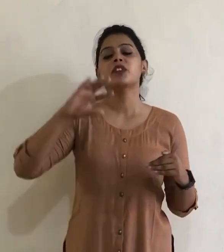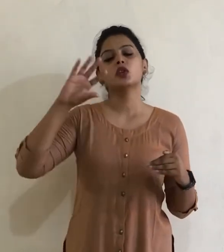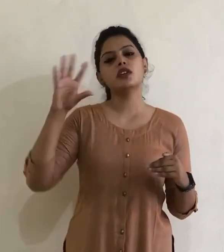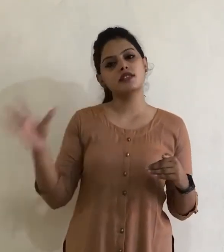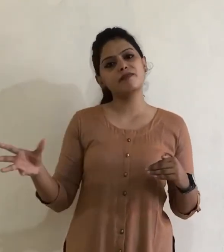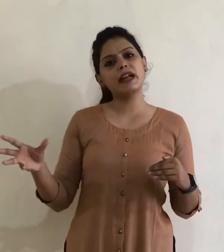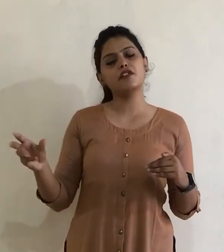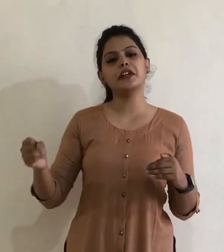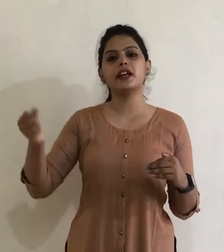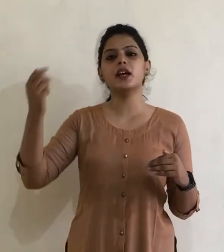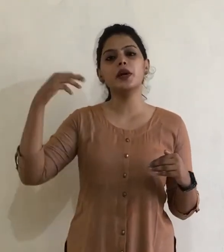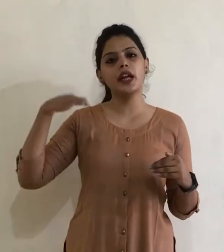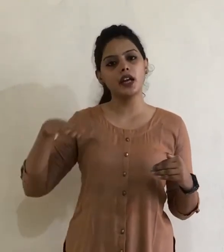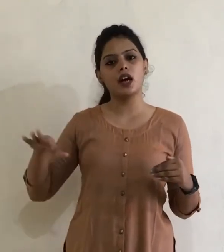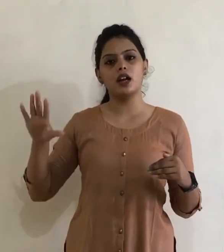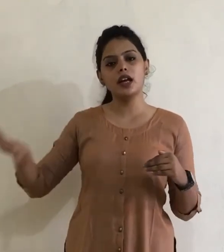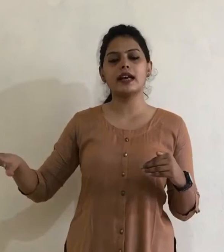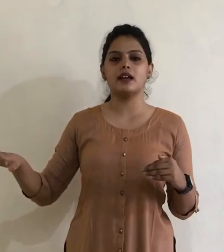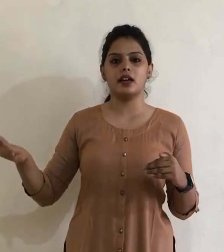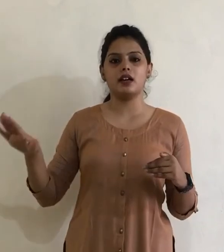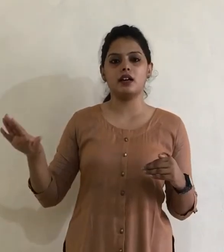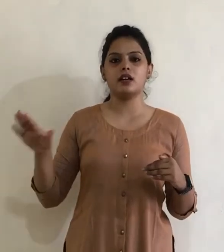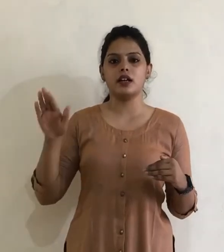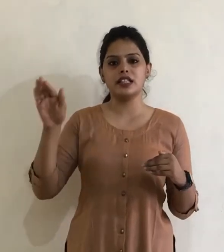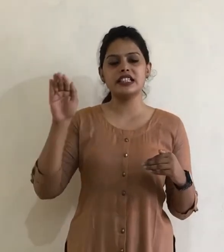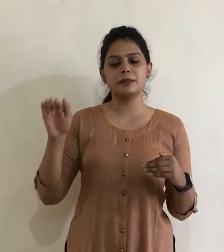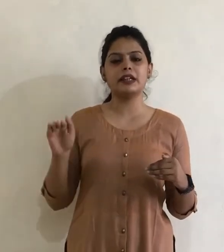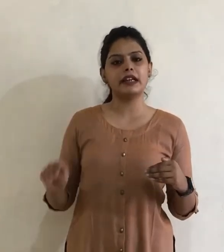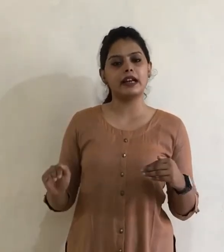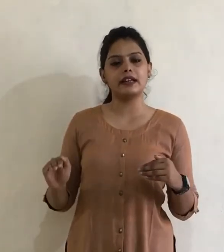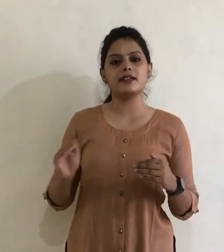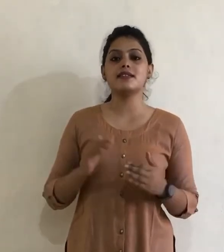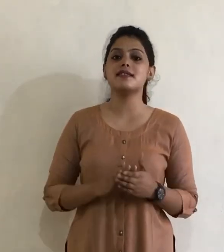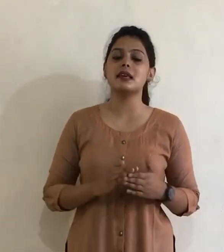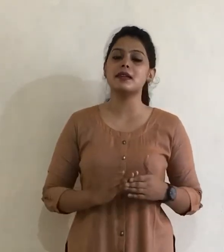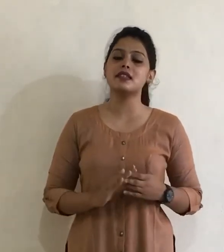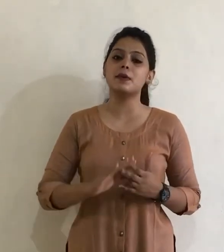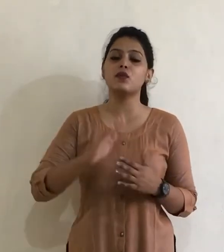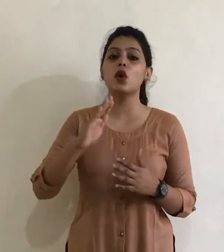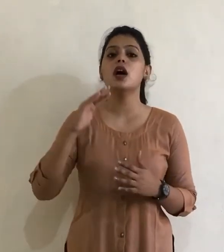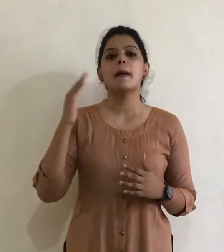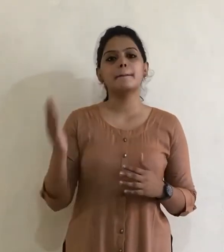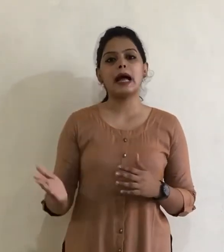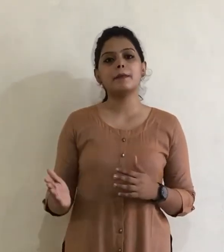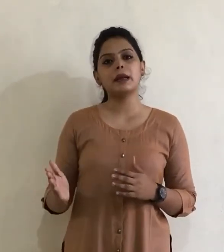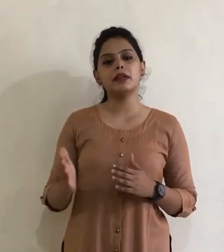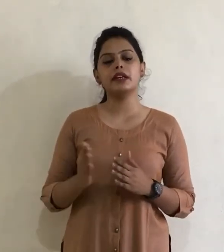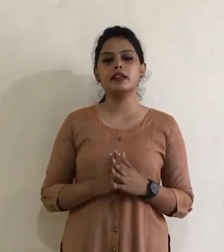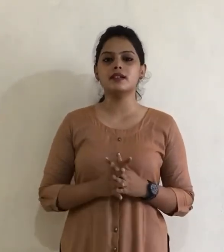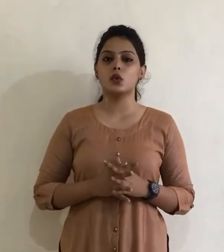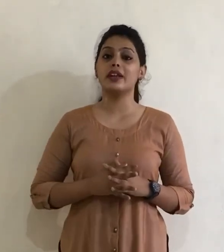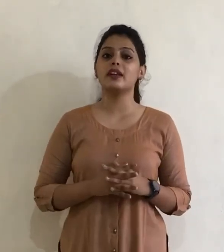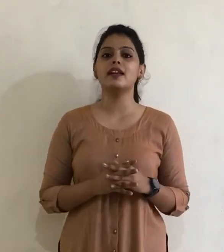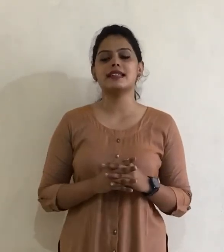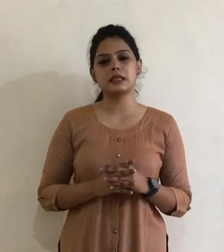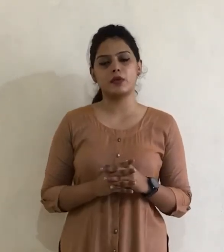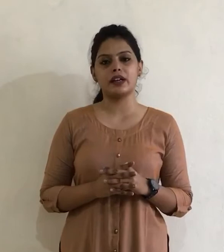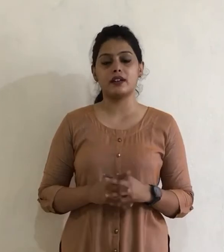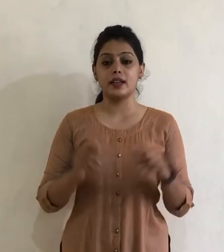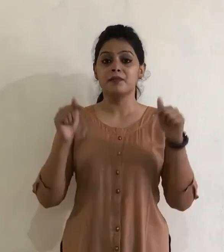तो रिजर्व बैंक ऑफ इंडिया के कोई अलग एलिजिबिलिटी क्राइटेरिया से जिसके बेसिस पे वो बैंक प्राइमरी डीलर्स होने के लिए लाइसेंस प्रोवाइड करती है.